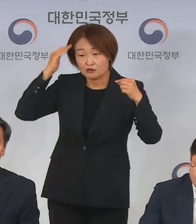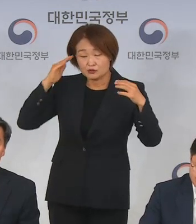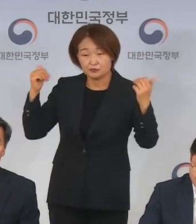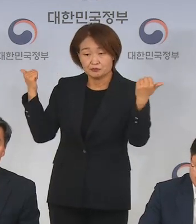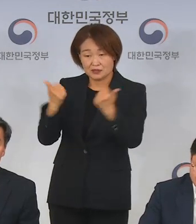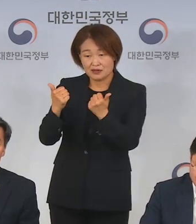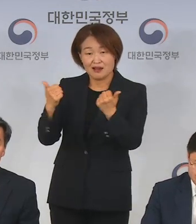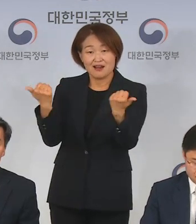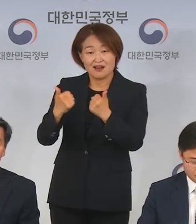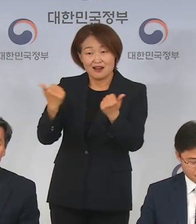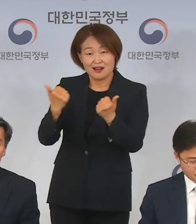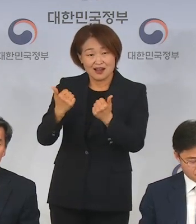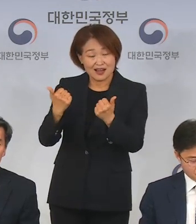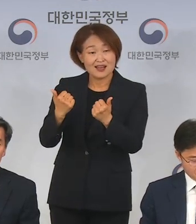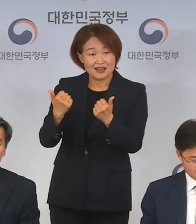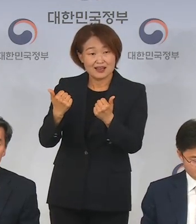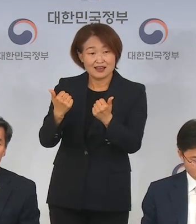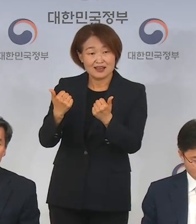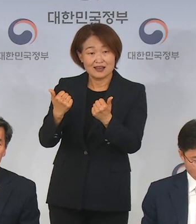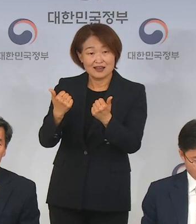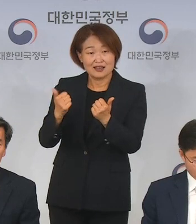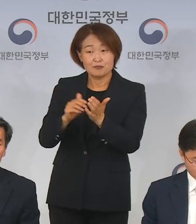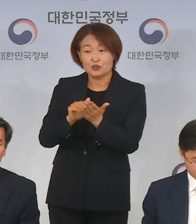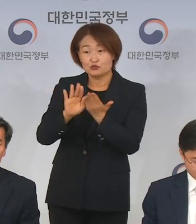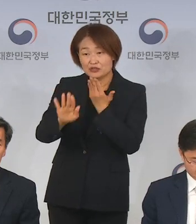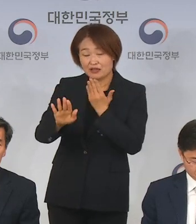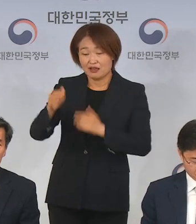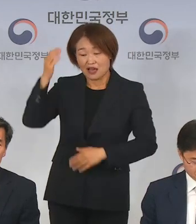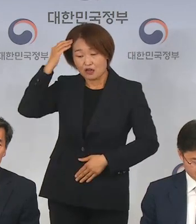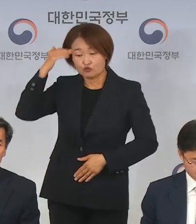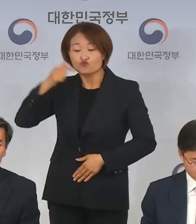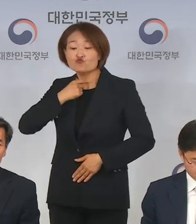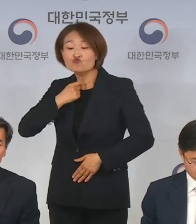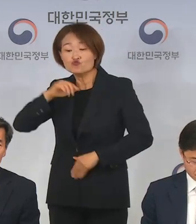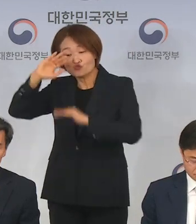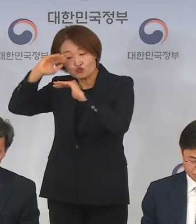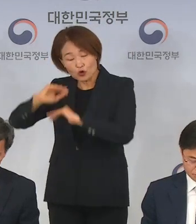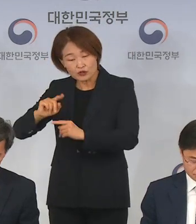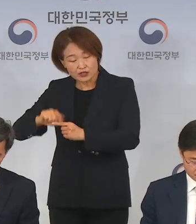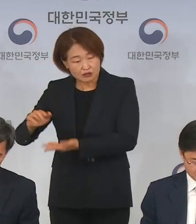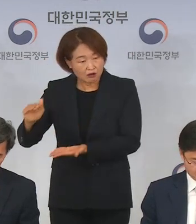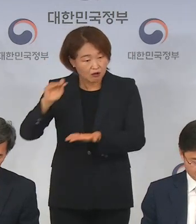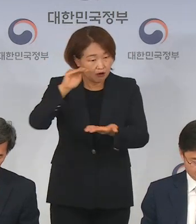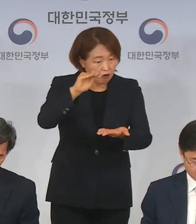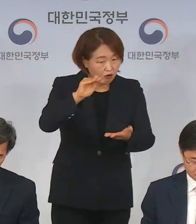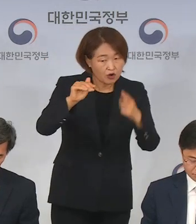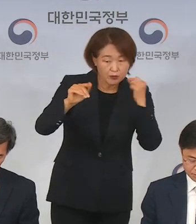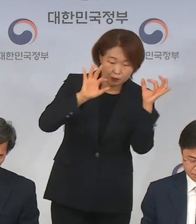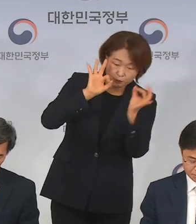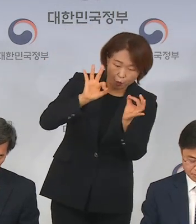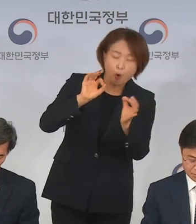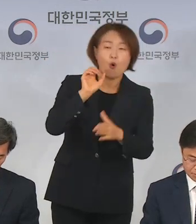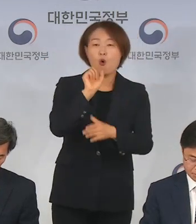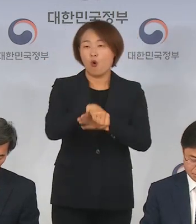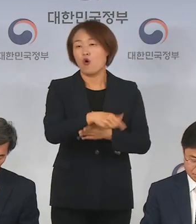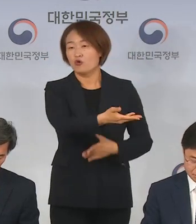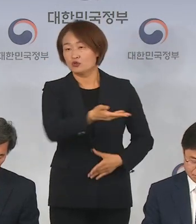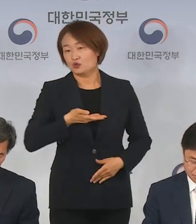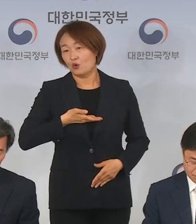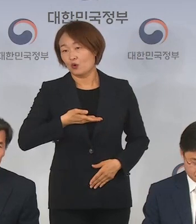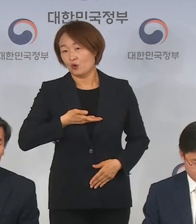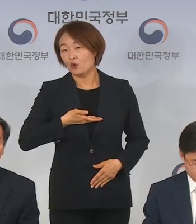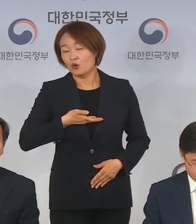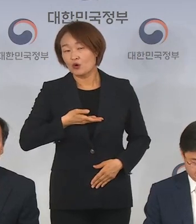그 검증을 위한 조치 그 우리의 요구를 일본이 받아들였다 이렇게 말씀을 하셨는데요. 그 일본